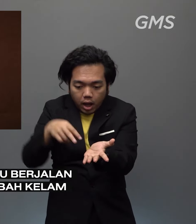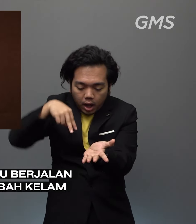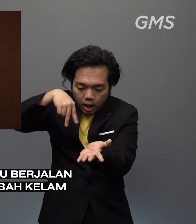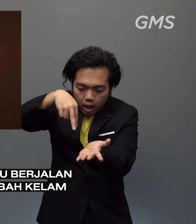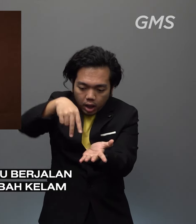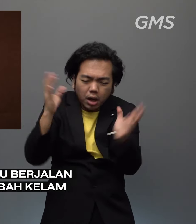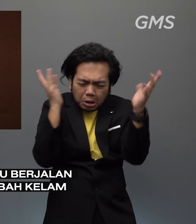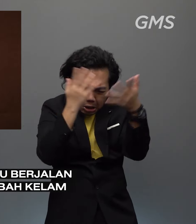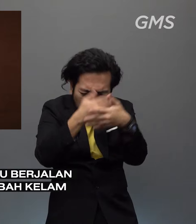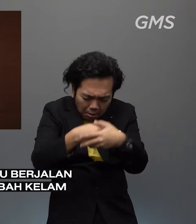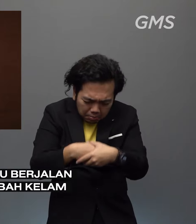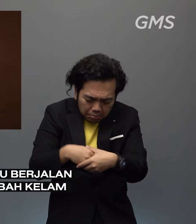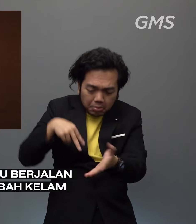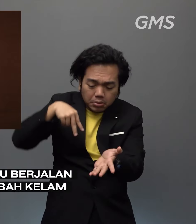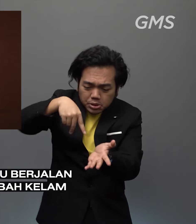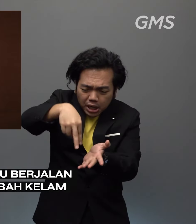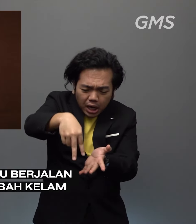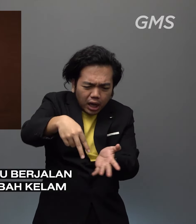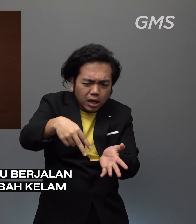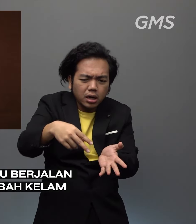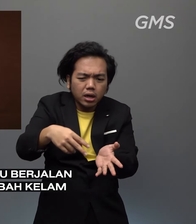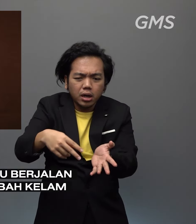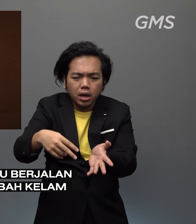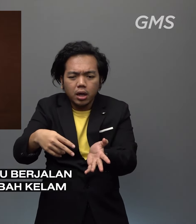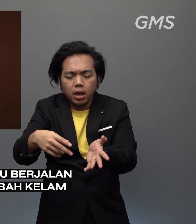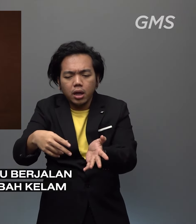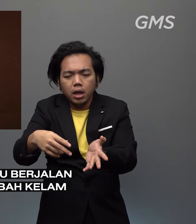berjalan lewat lembah.